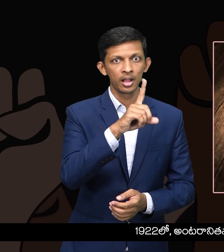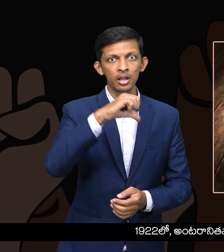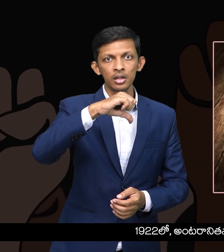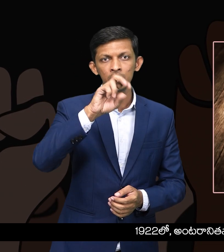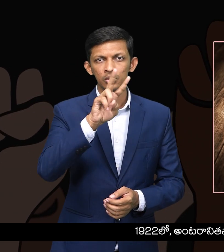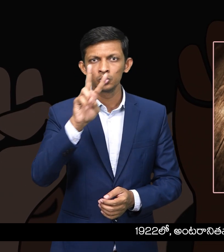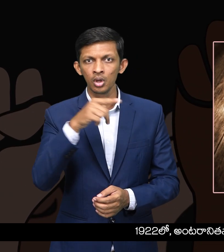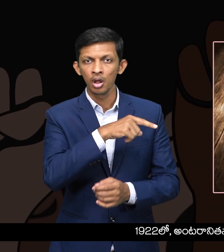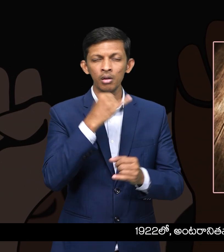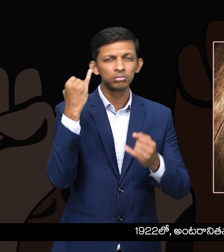(1922)